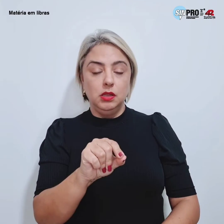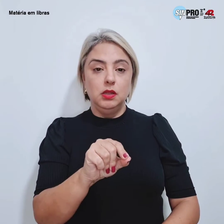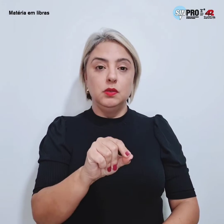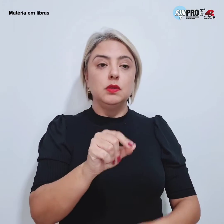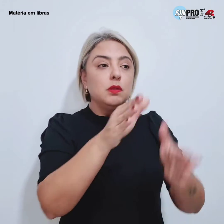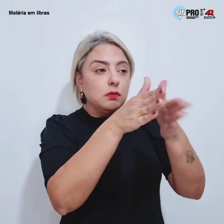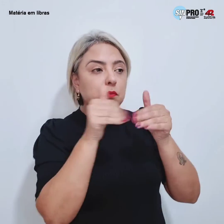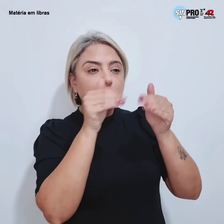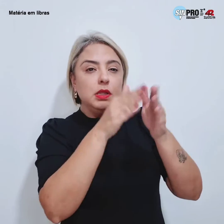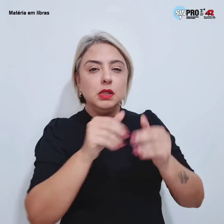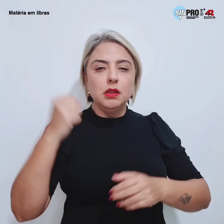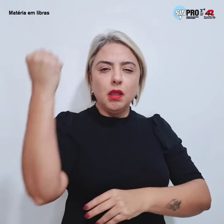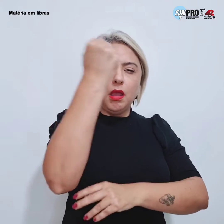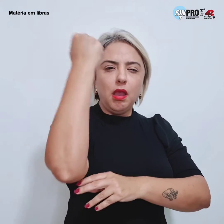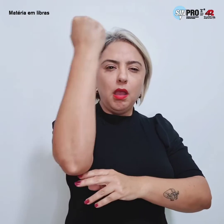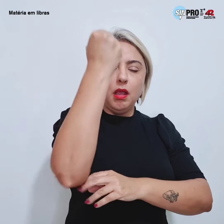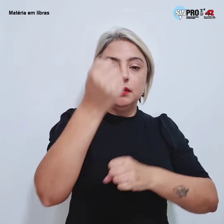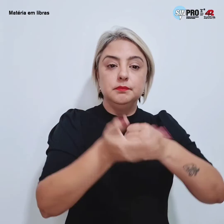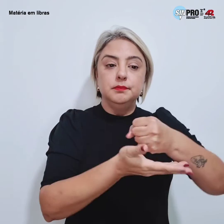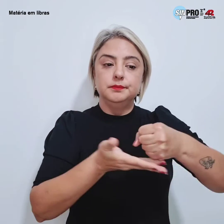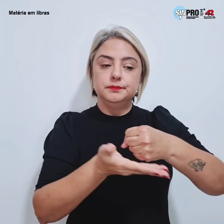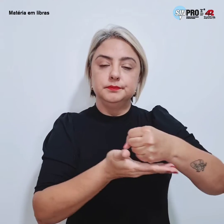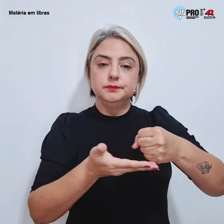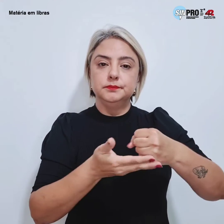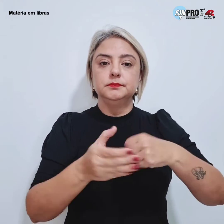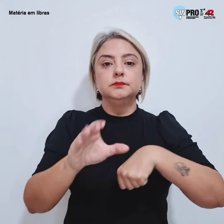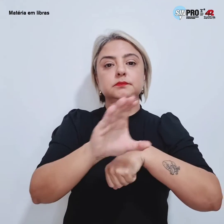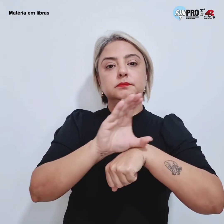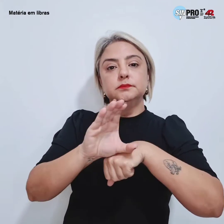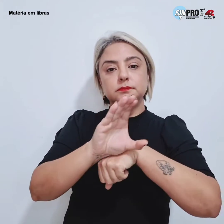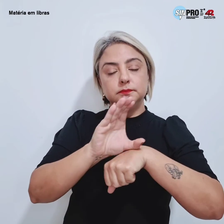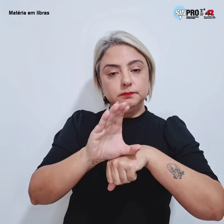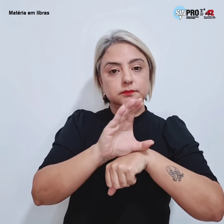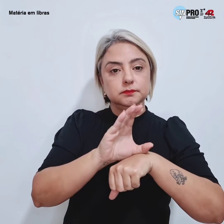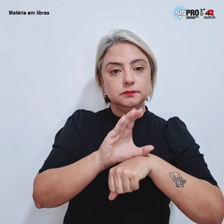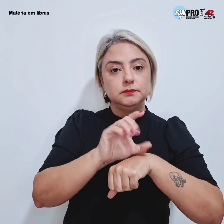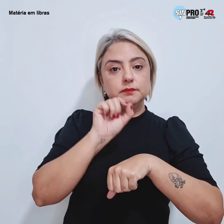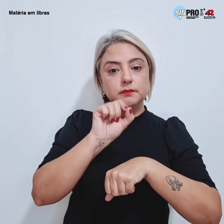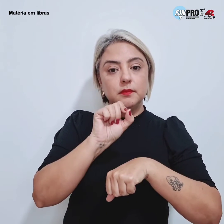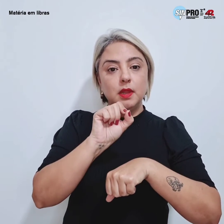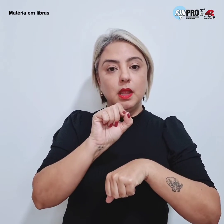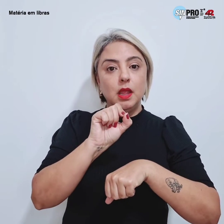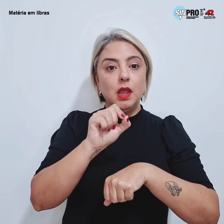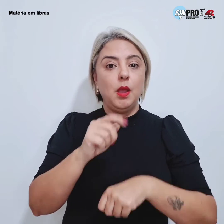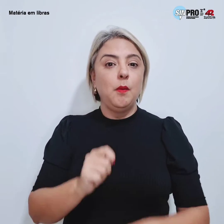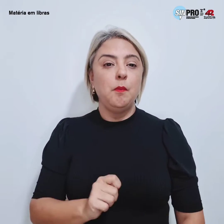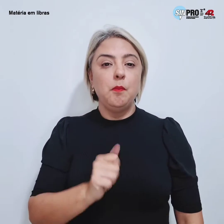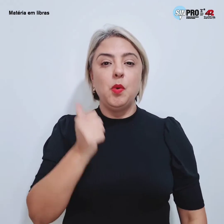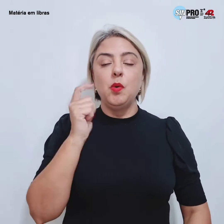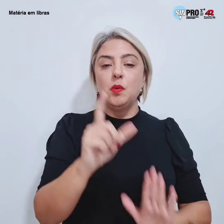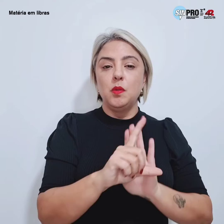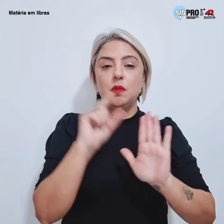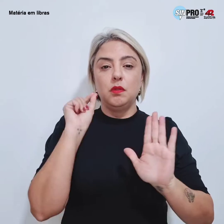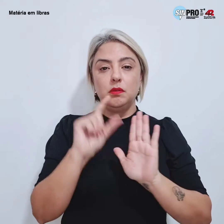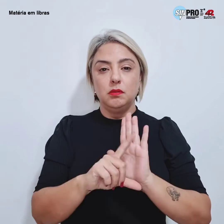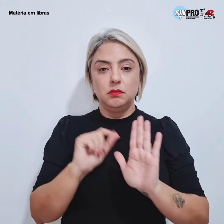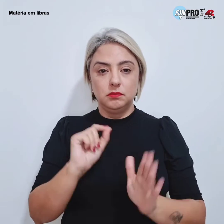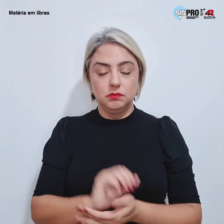reivindicações, respaldadas pela Constituição Federal, recebem pouco destaque. Outro